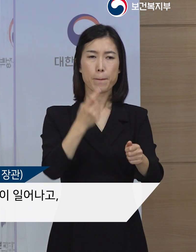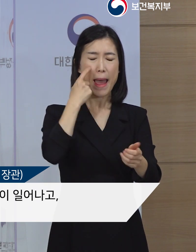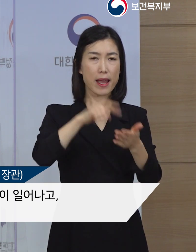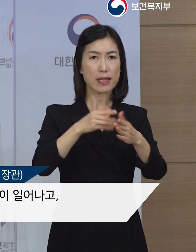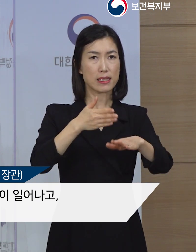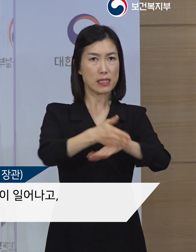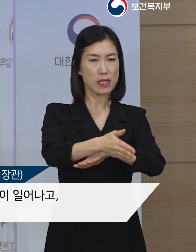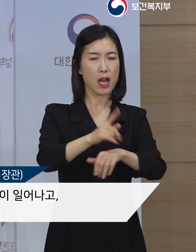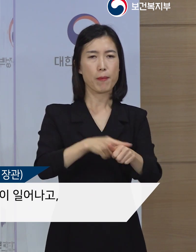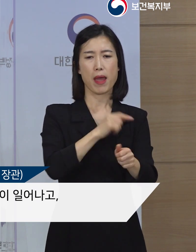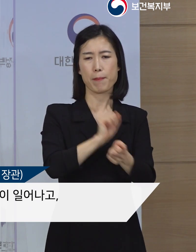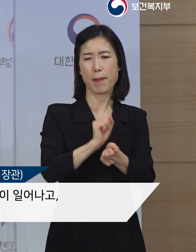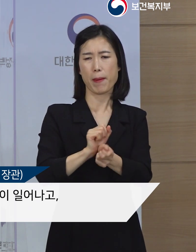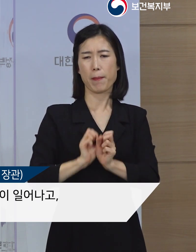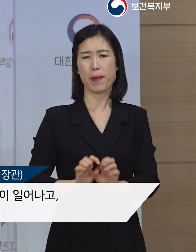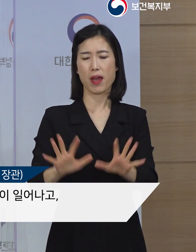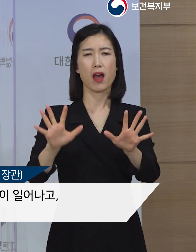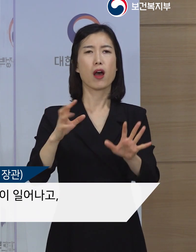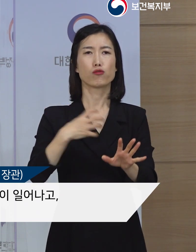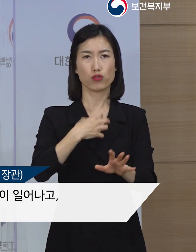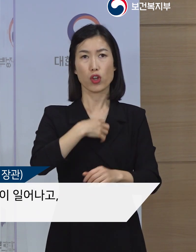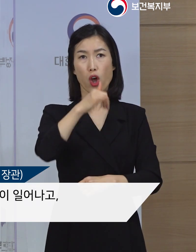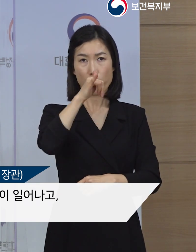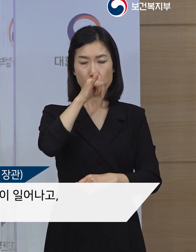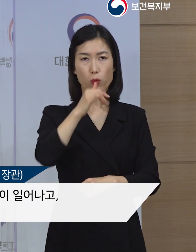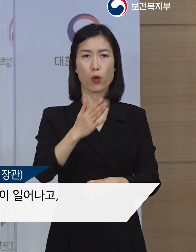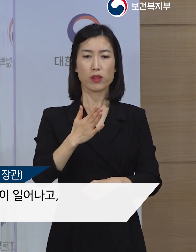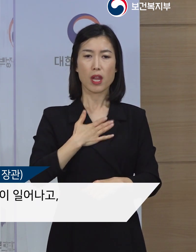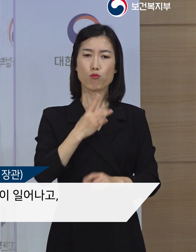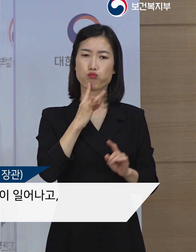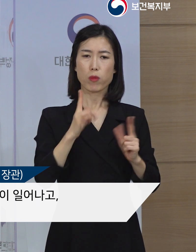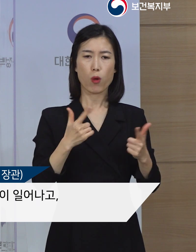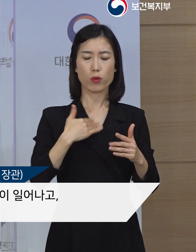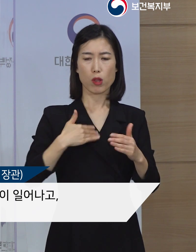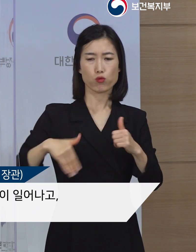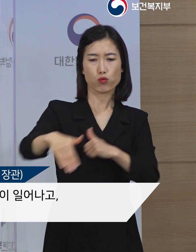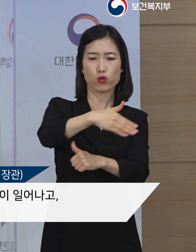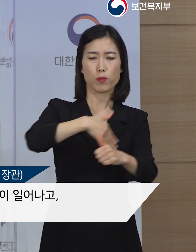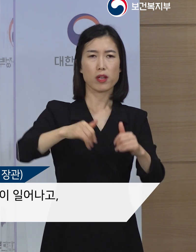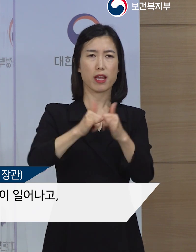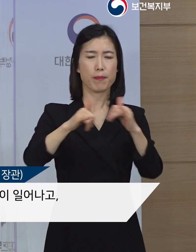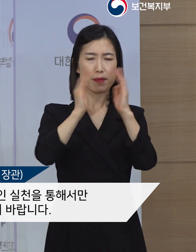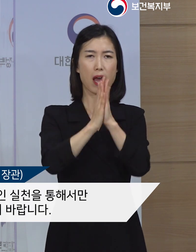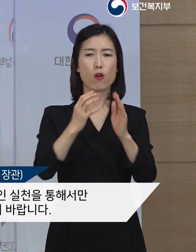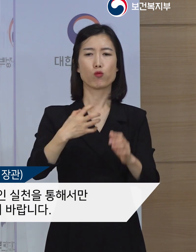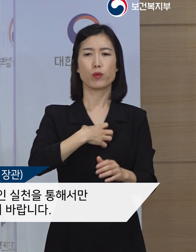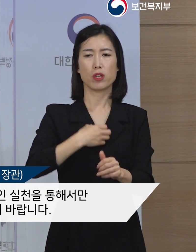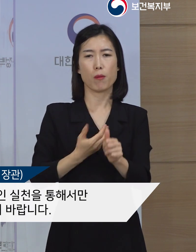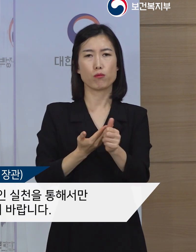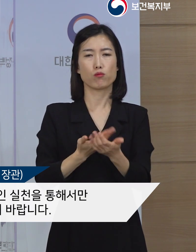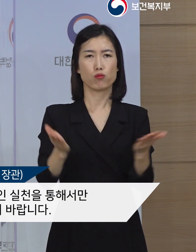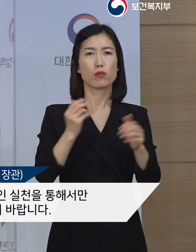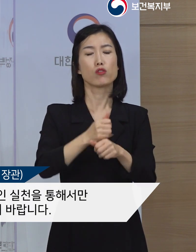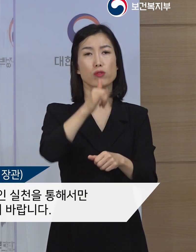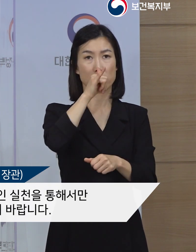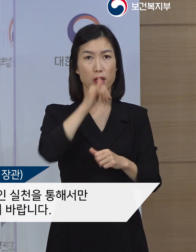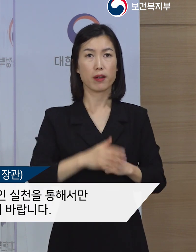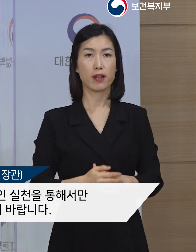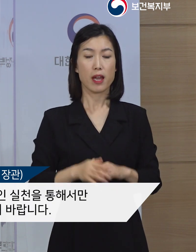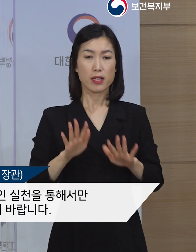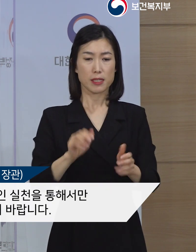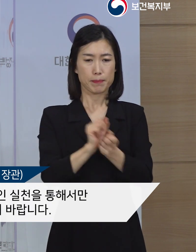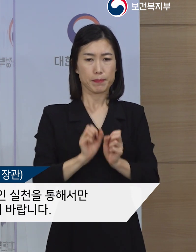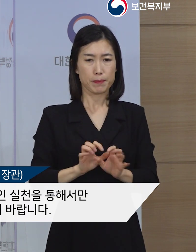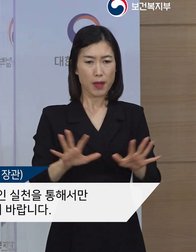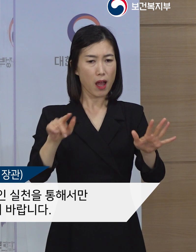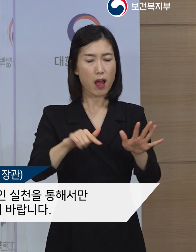그만큼 많은 연쇄 감염이 일어나고 내 주변의 모든 분들이 위험해집니다. 지금의 확산세는